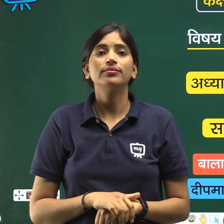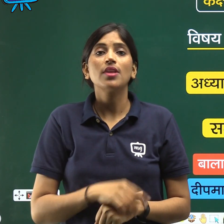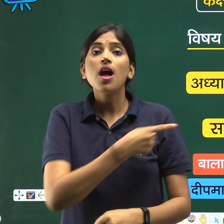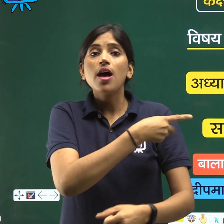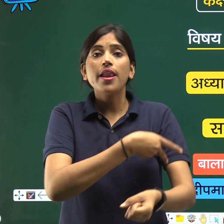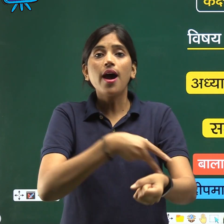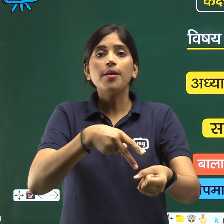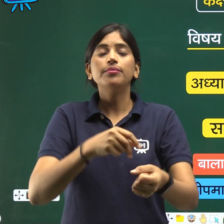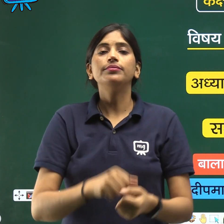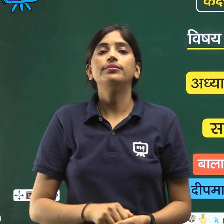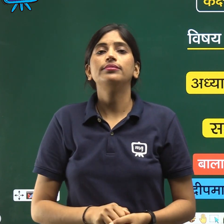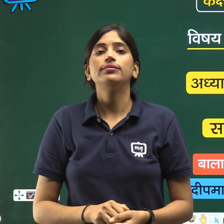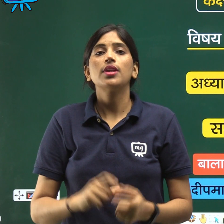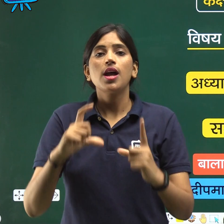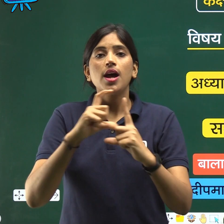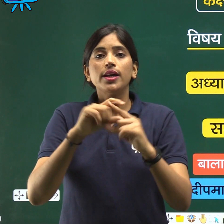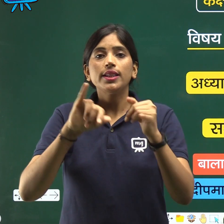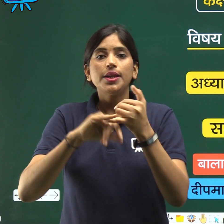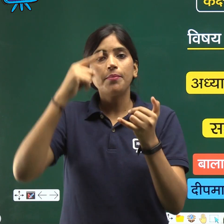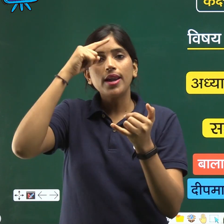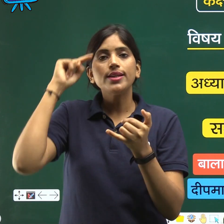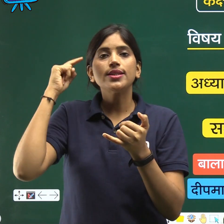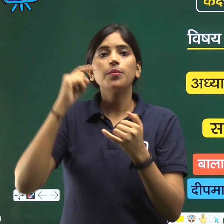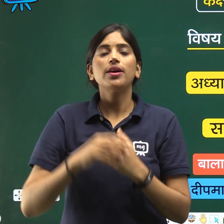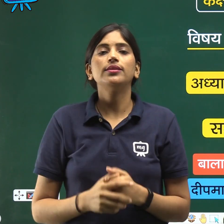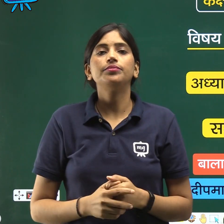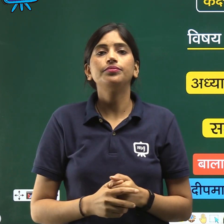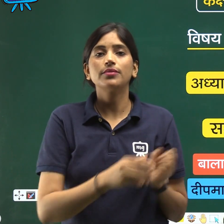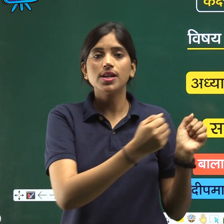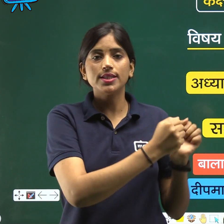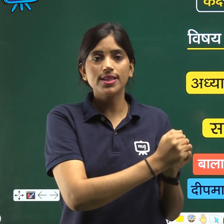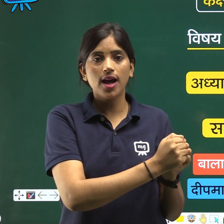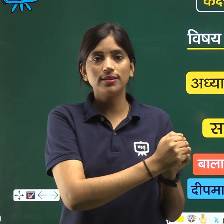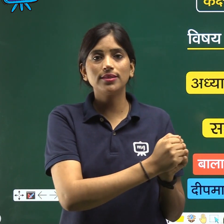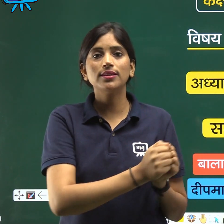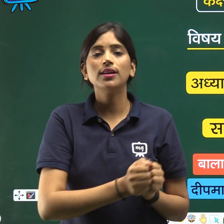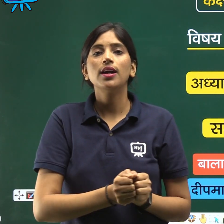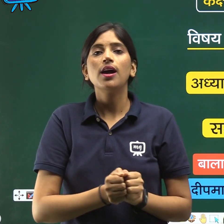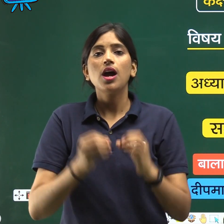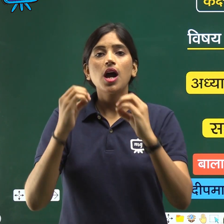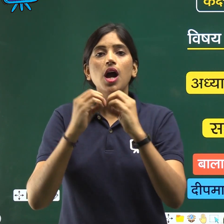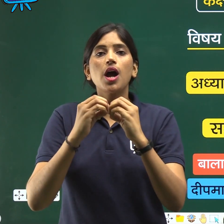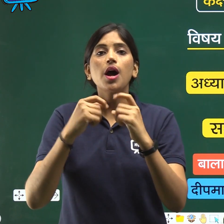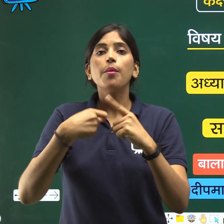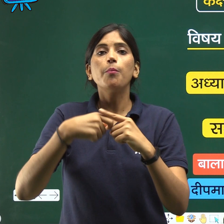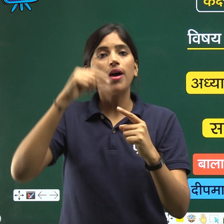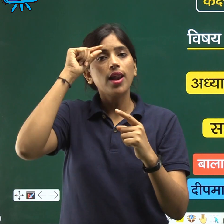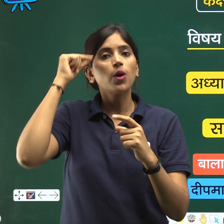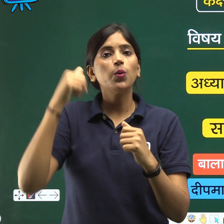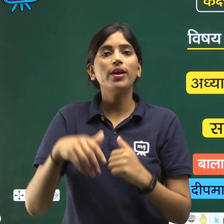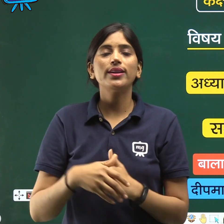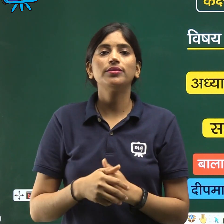मेरा नाम दीपमाला शर्मा, मेरे साथ बाला